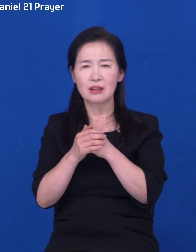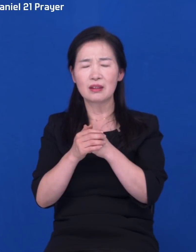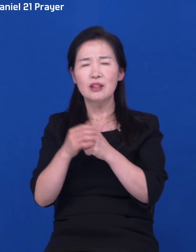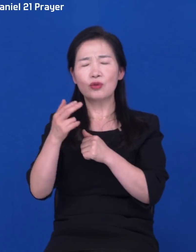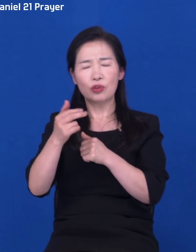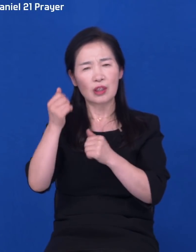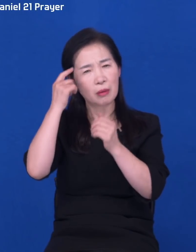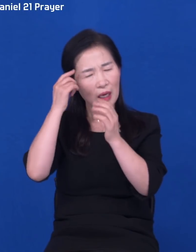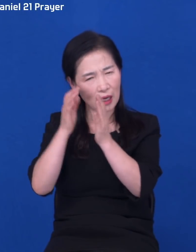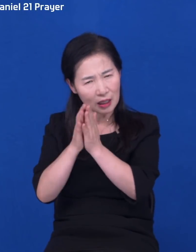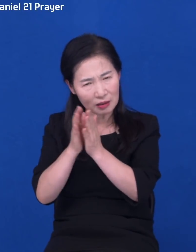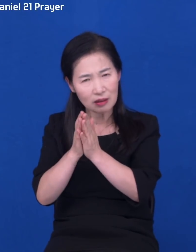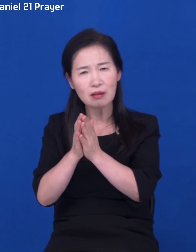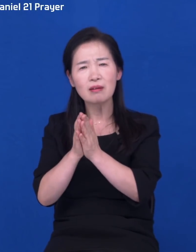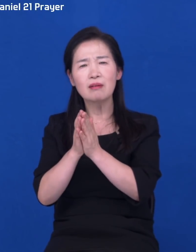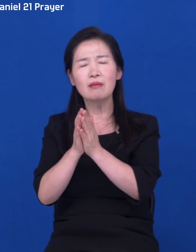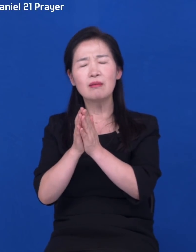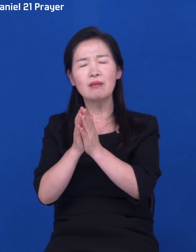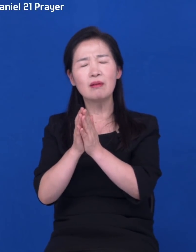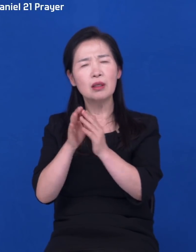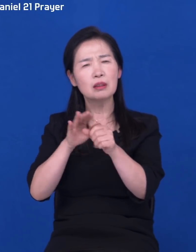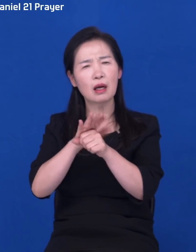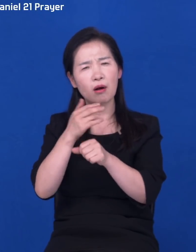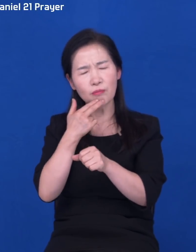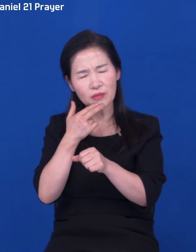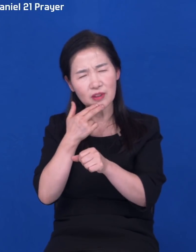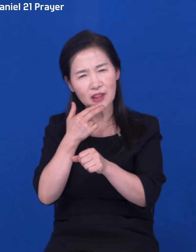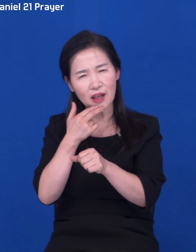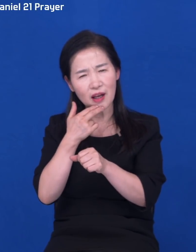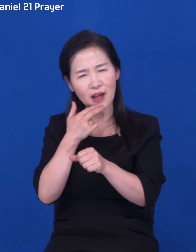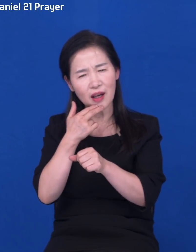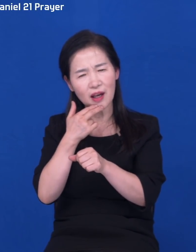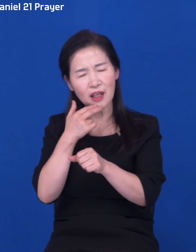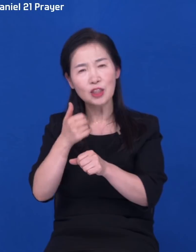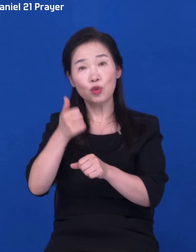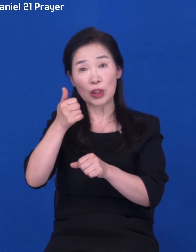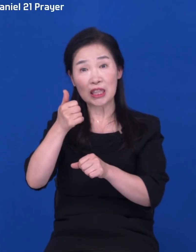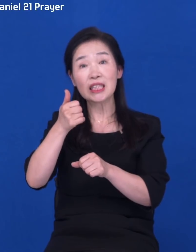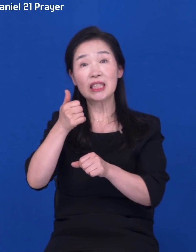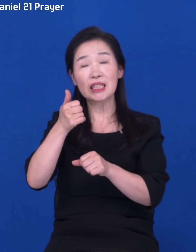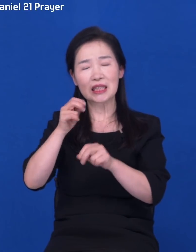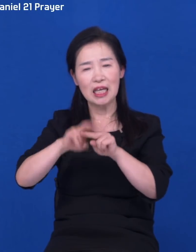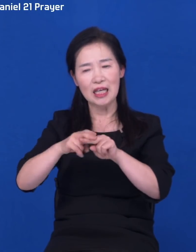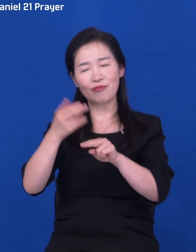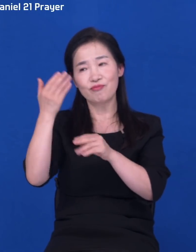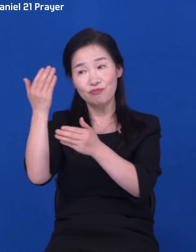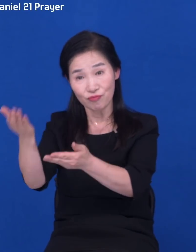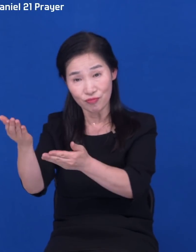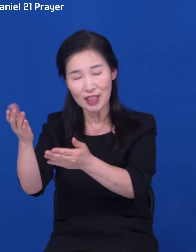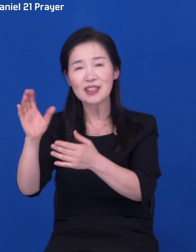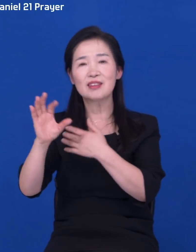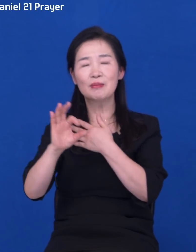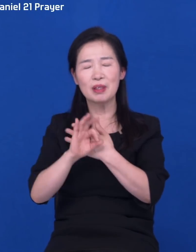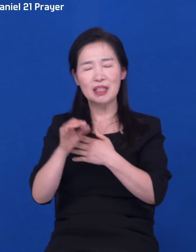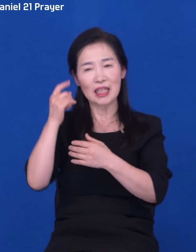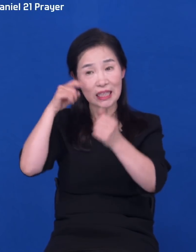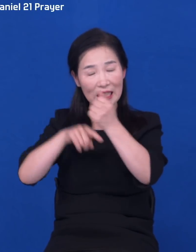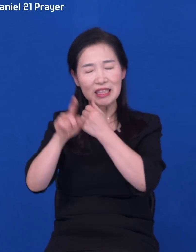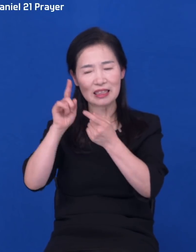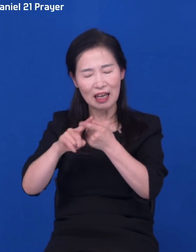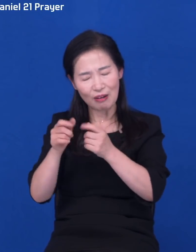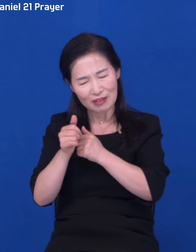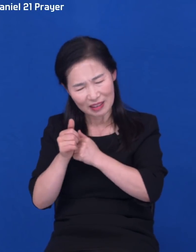하세요. 사랑도 하나도 없는 기도. 이제 봤더니 주인자를 내어드렸으면 주인의 뜻대로 기도도 따라가야 되는데 내가